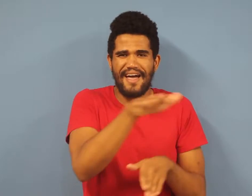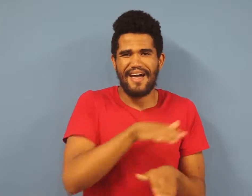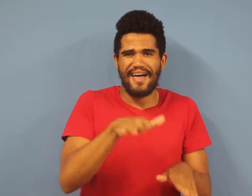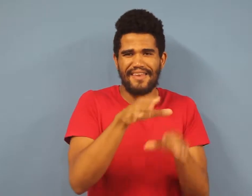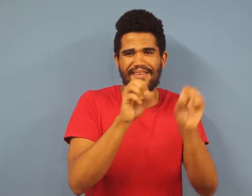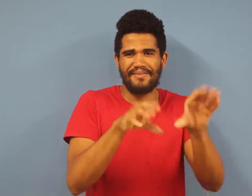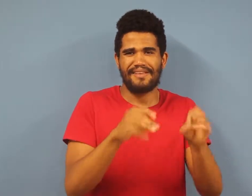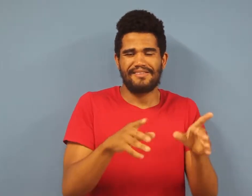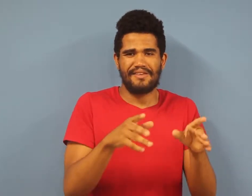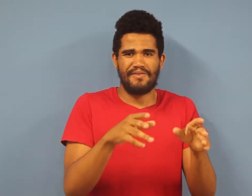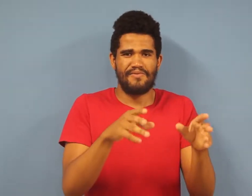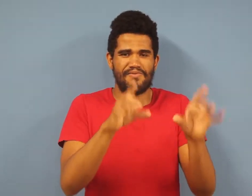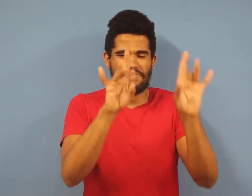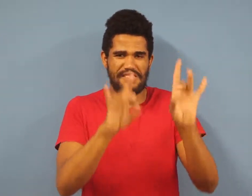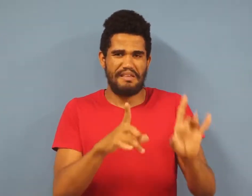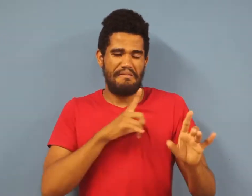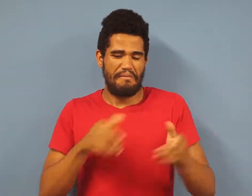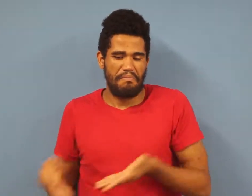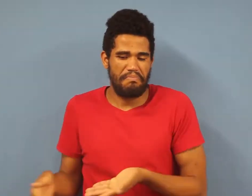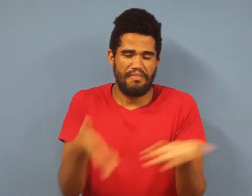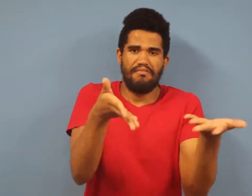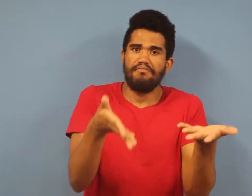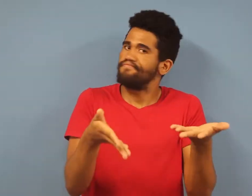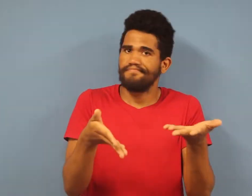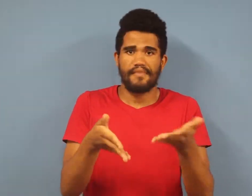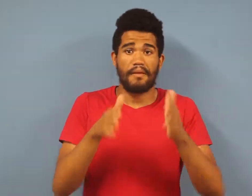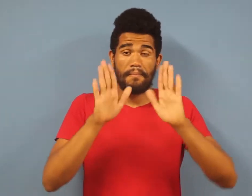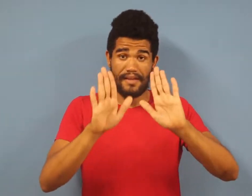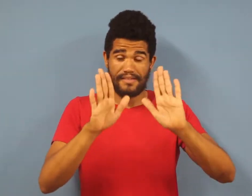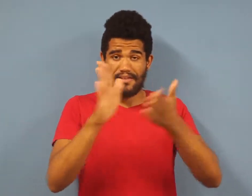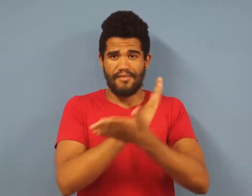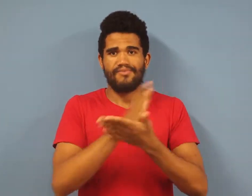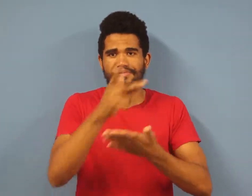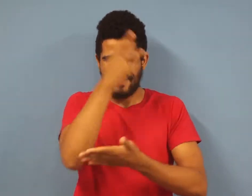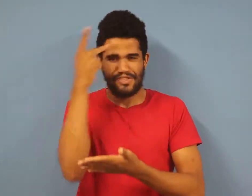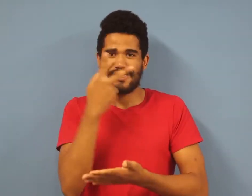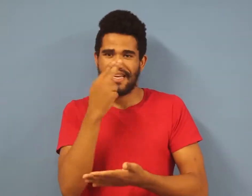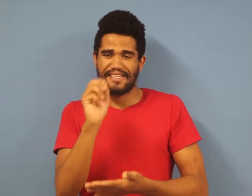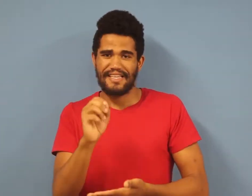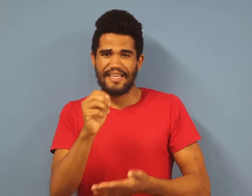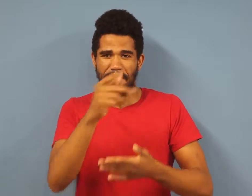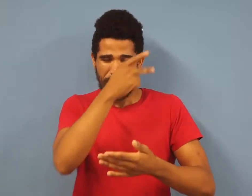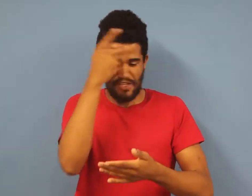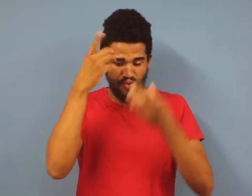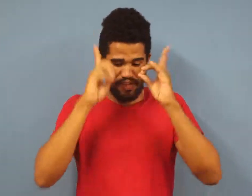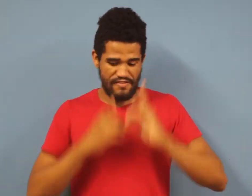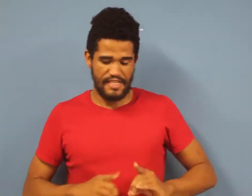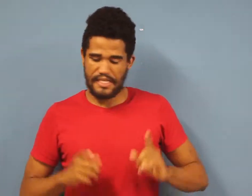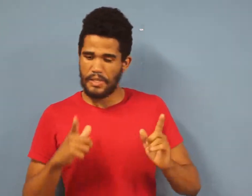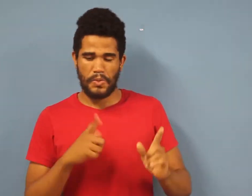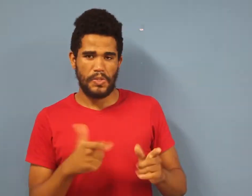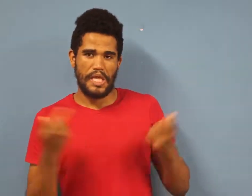Muitas pessoas acreditam que as pessoas com deficiência não têm capacidade de aprender e, por isso, não